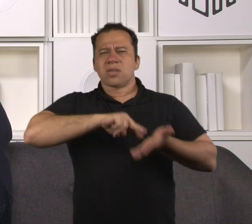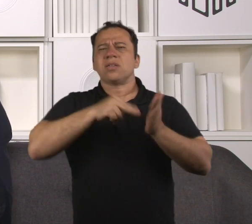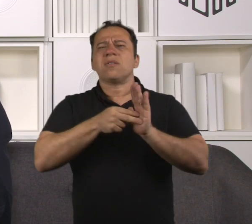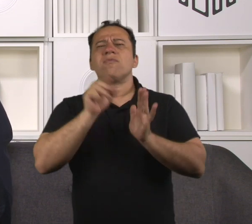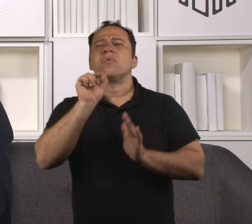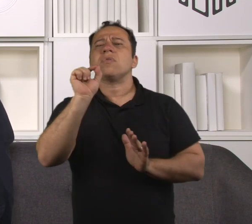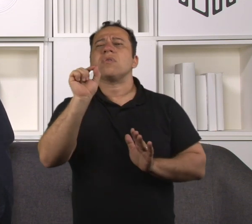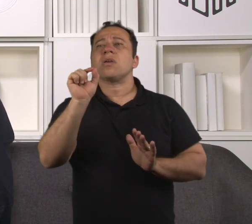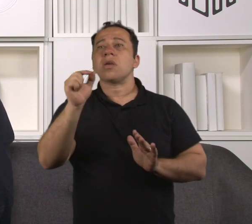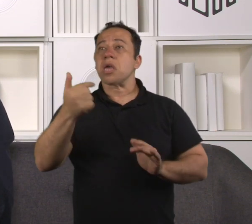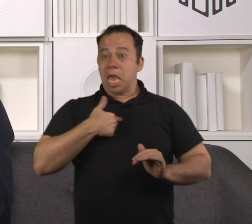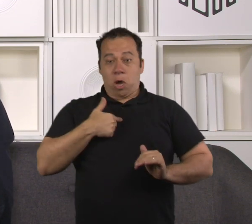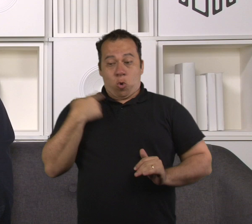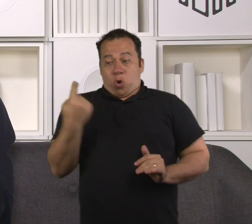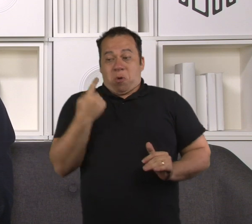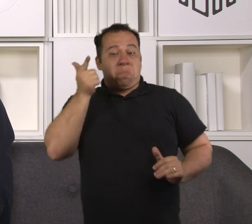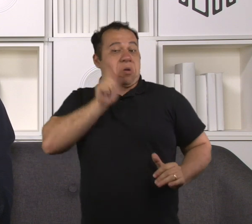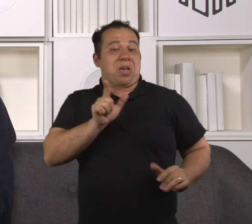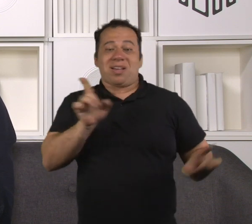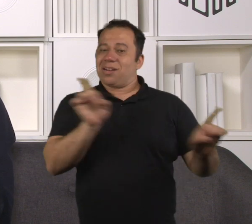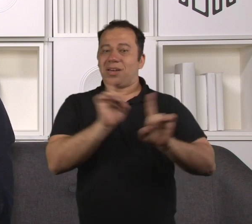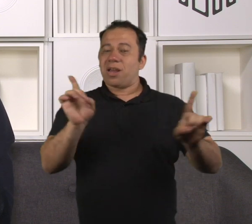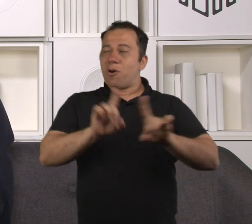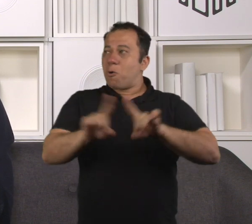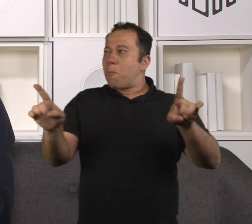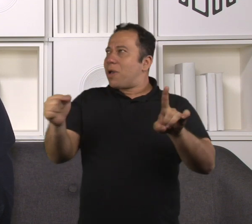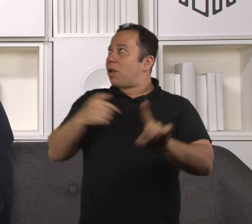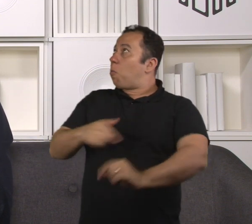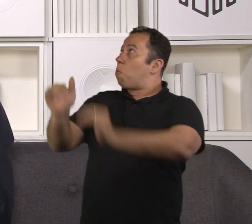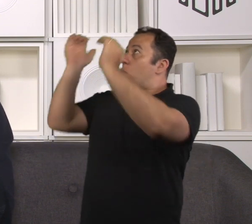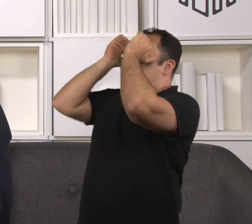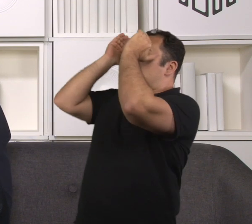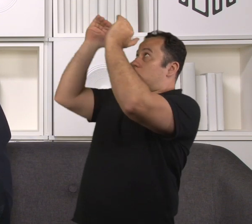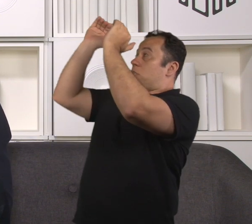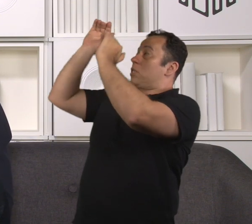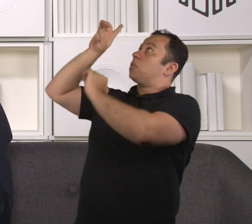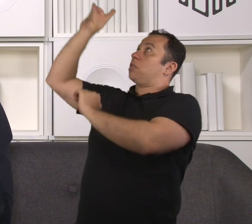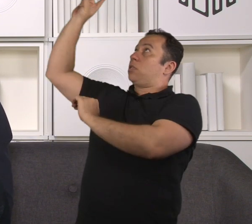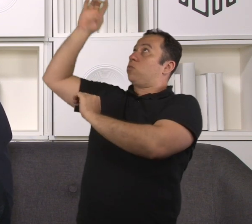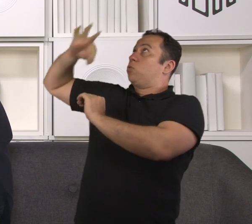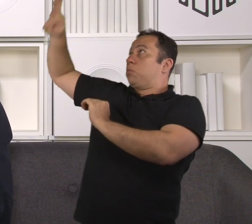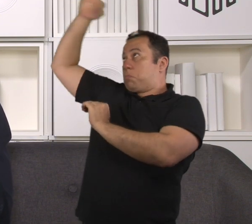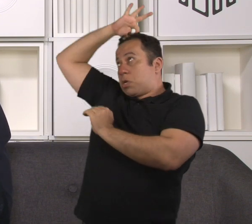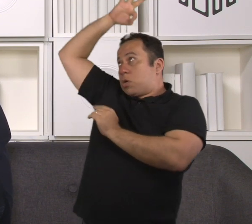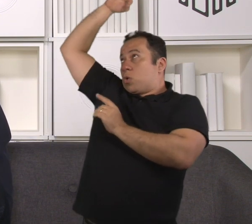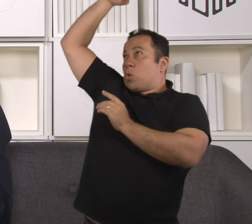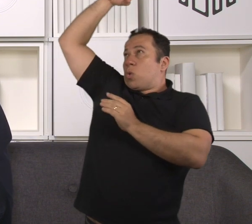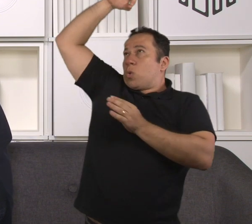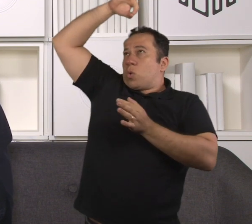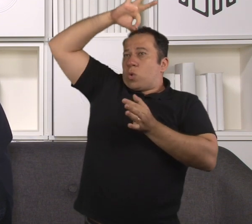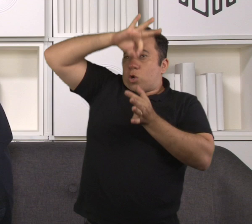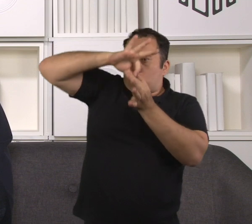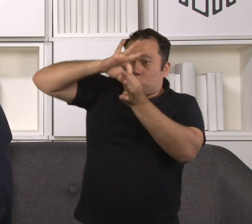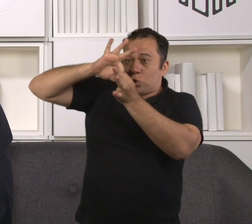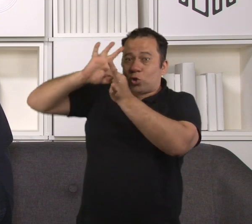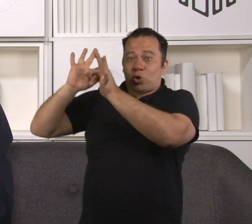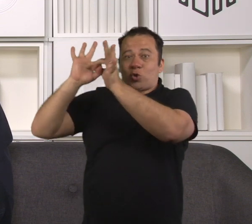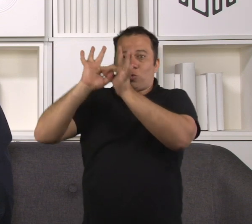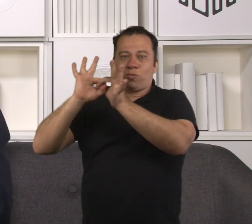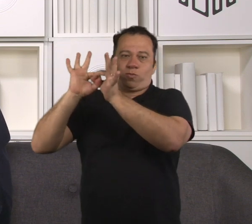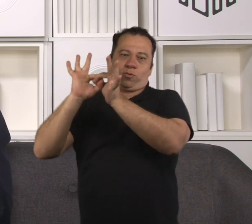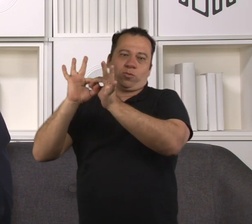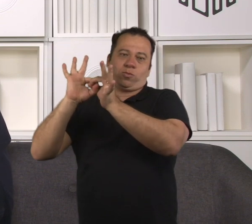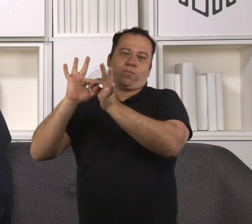força. Eu faço porque eu estou em submissão ao Espírito do Senhor que está sobre mim. Eu estou vinculado ao meu Pai. Em João